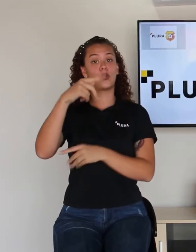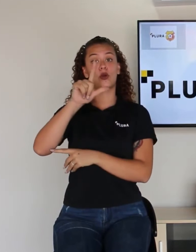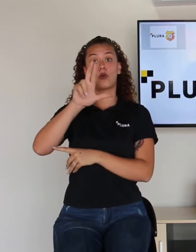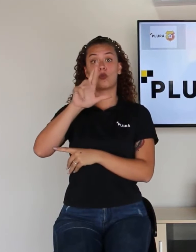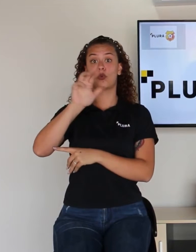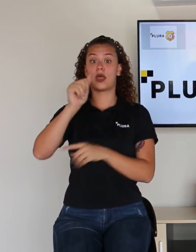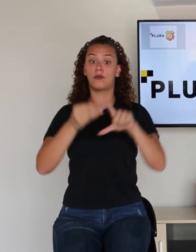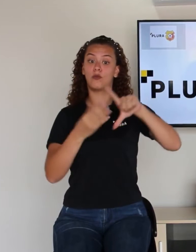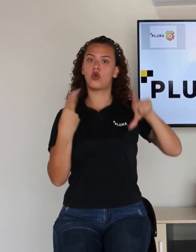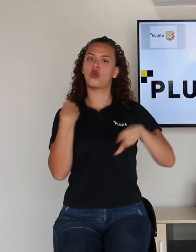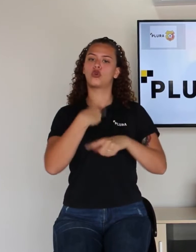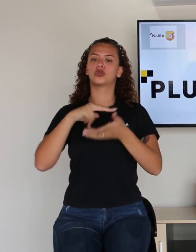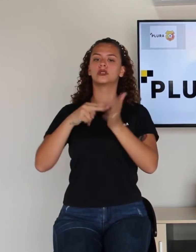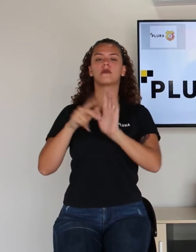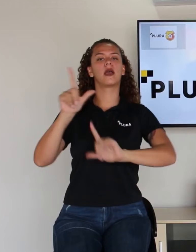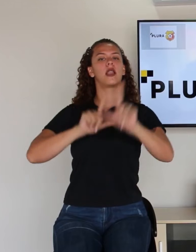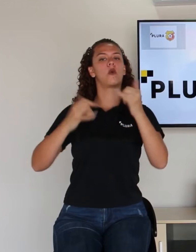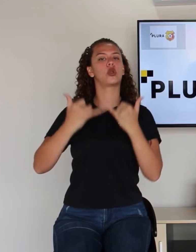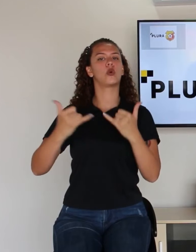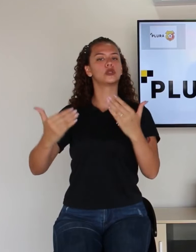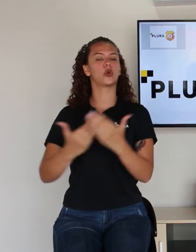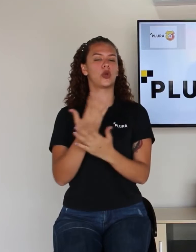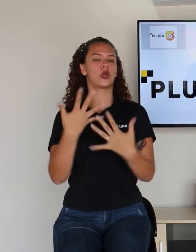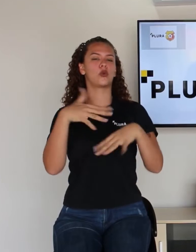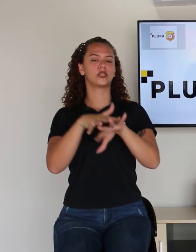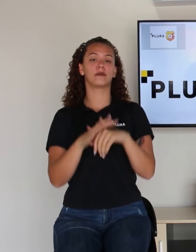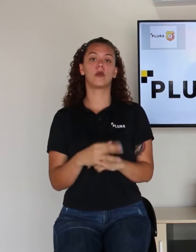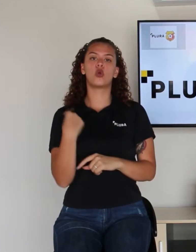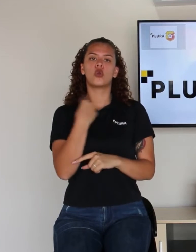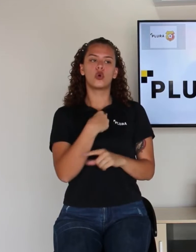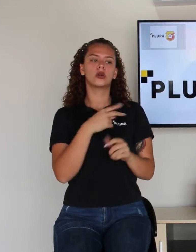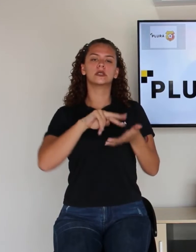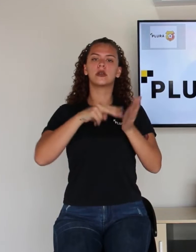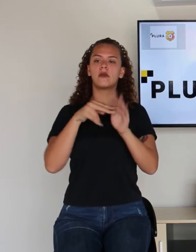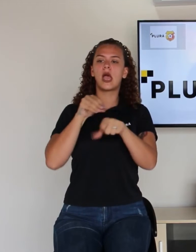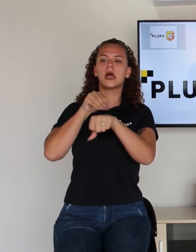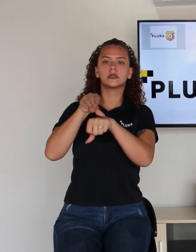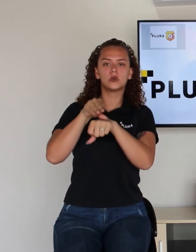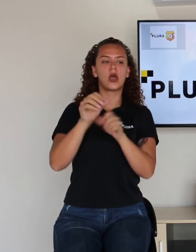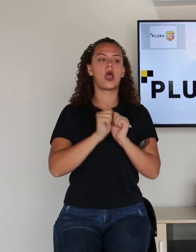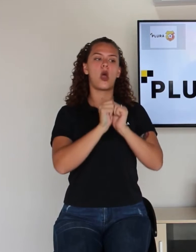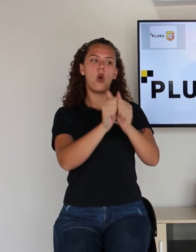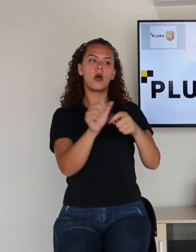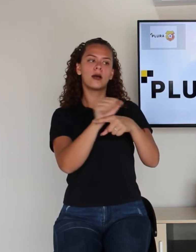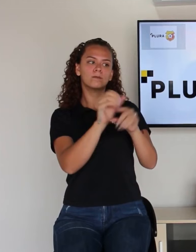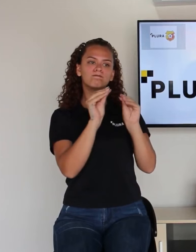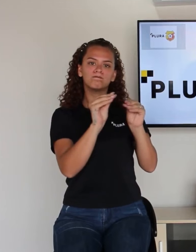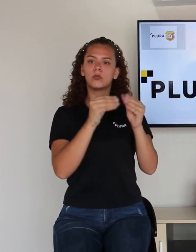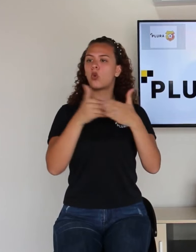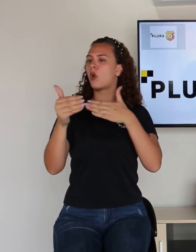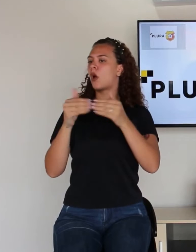Plura nos denominamos un laboratorio de innovación inclusiva. Nos dedicamos básicamente a asesorar, acompañar, capacitar a